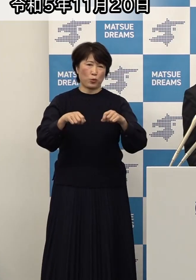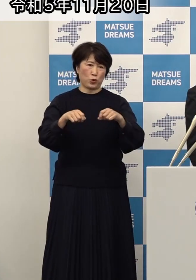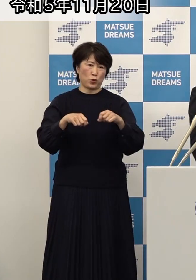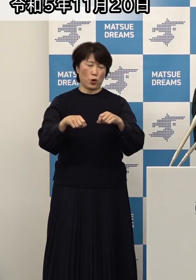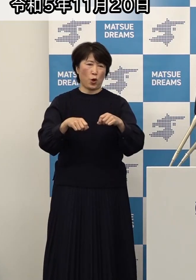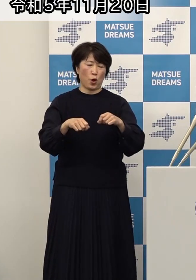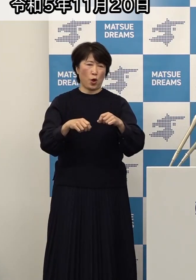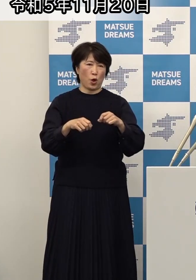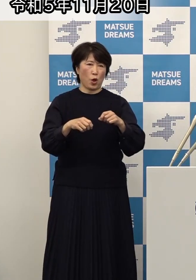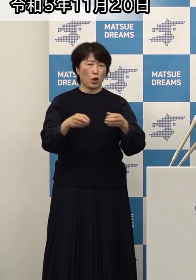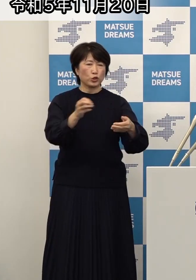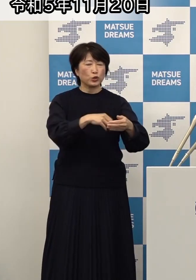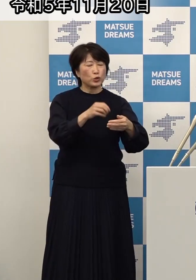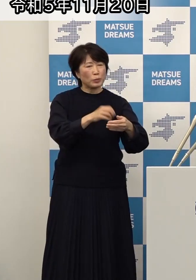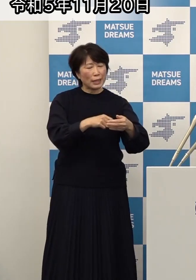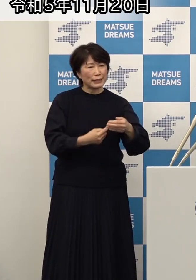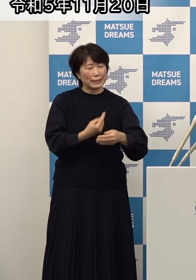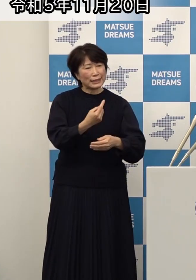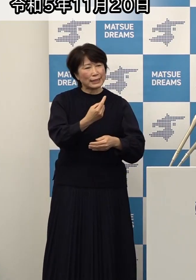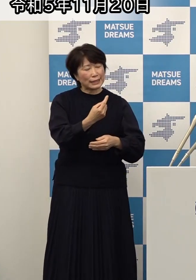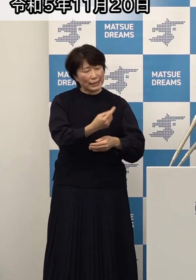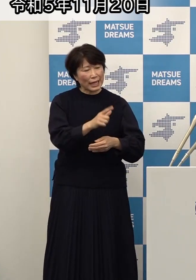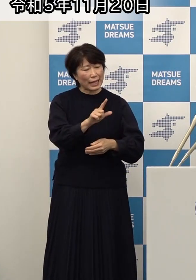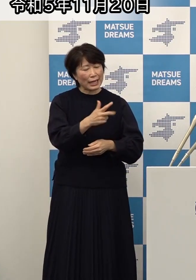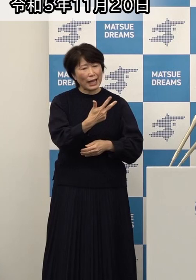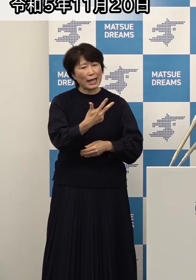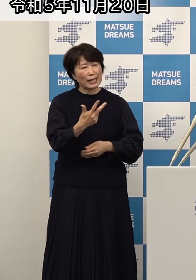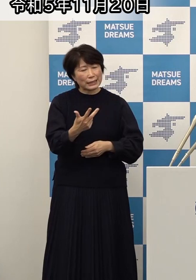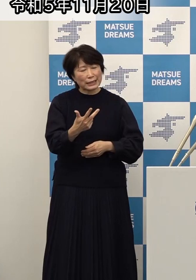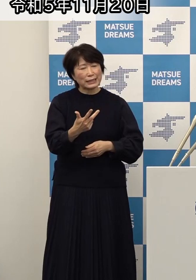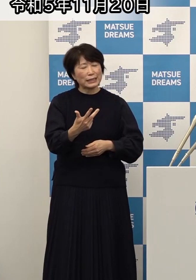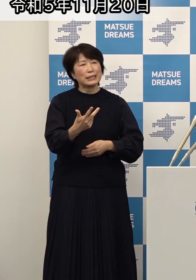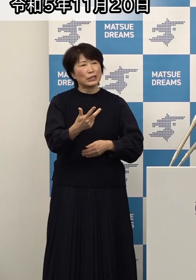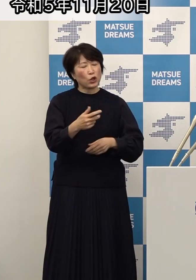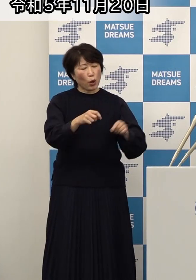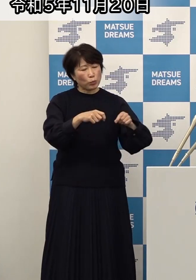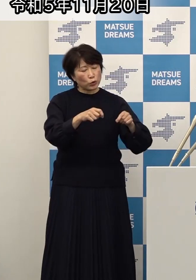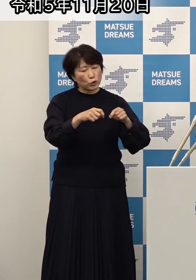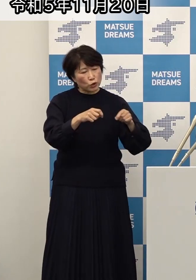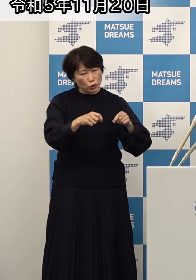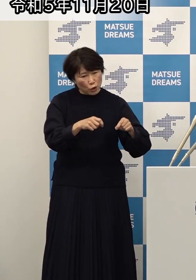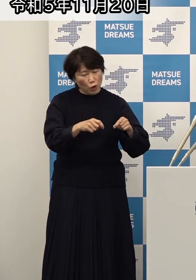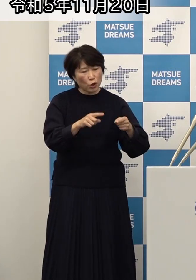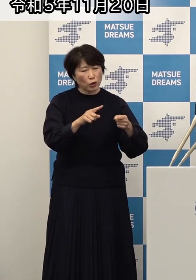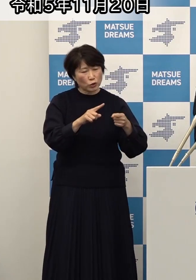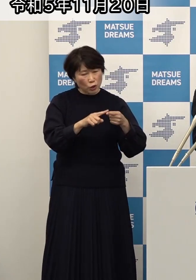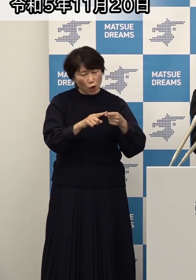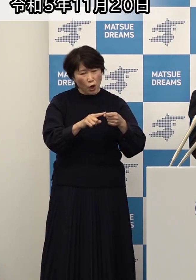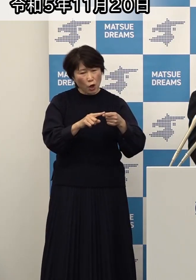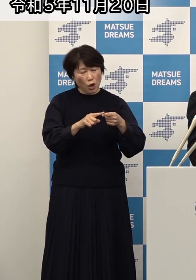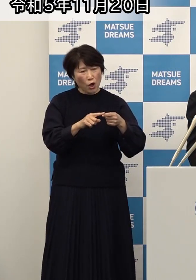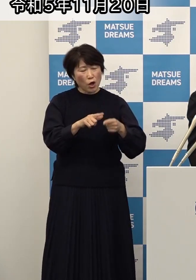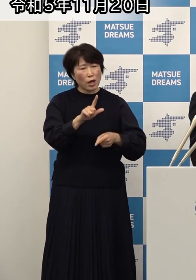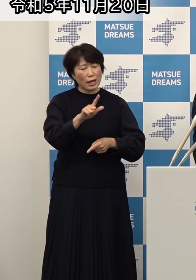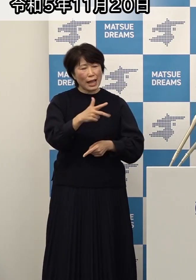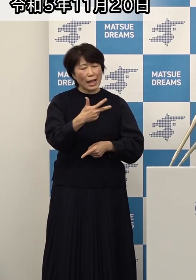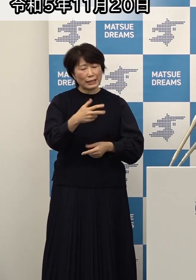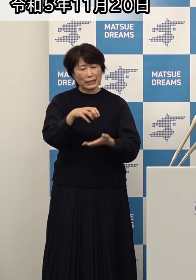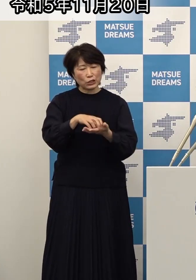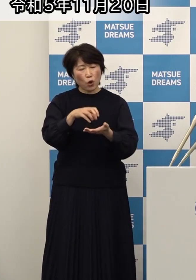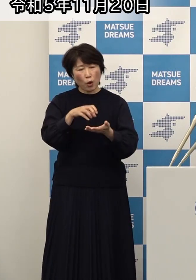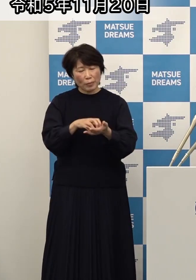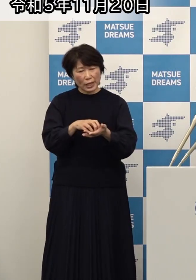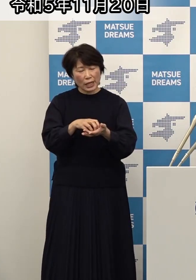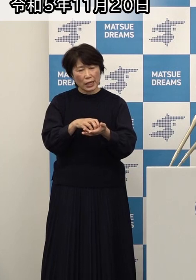った時にですね、レジ袋というだけではなくてゴミ袋としても使える、レジ袋、レジゴミ袋という言い方をしておりますけれ